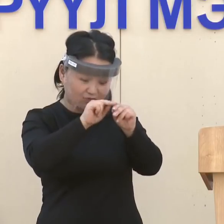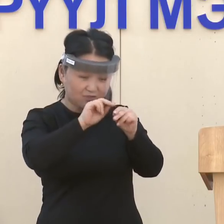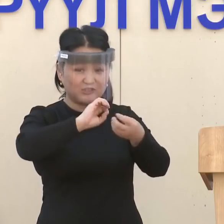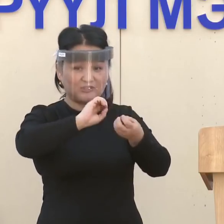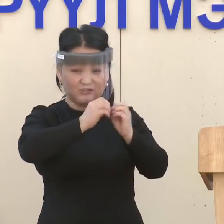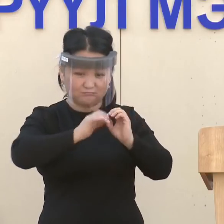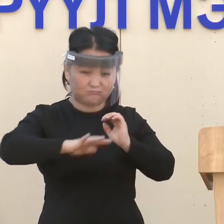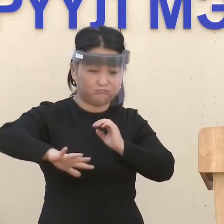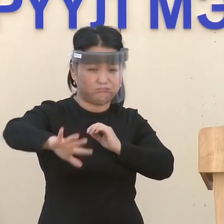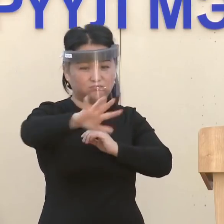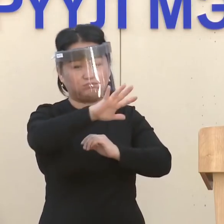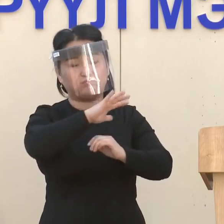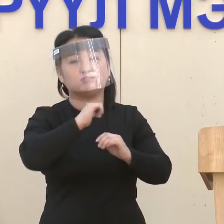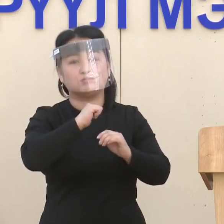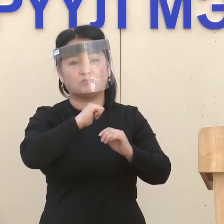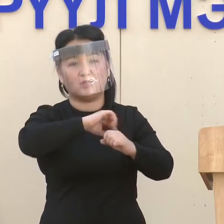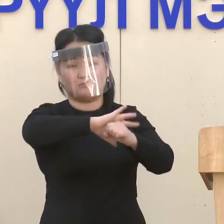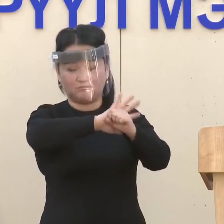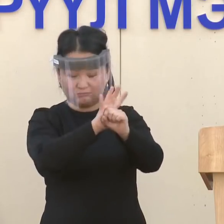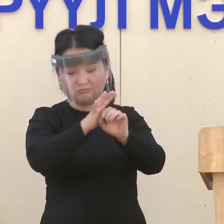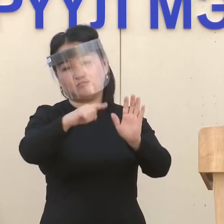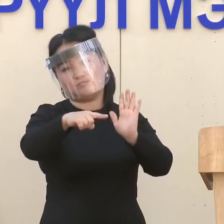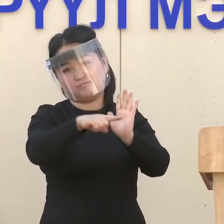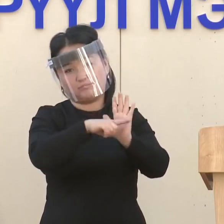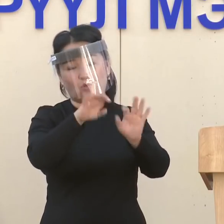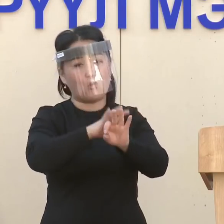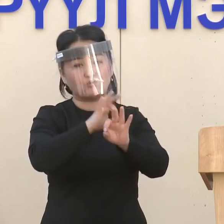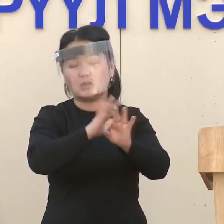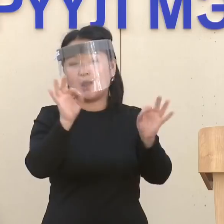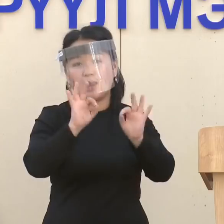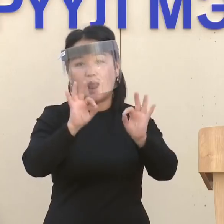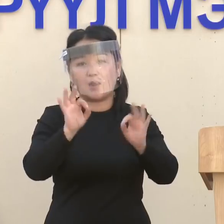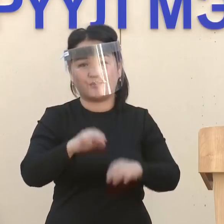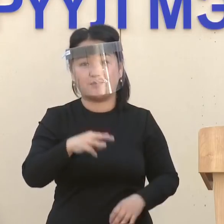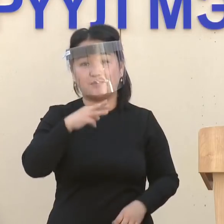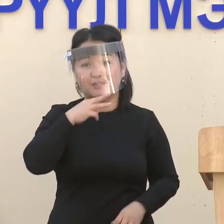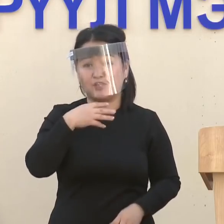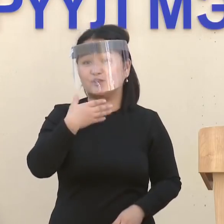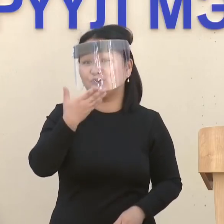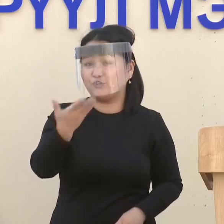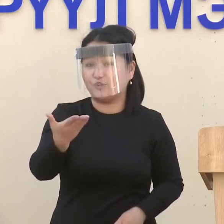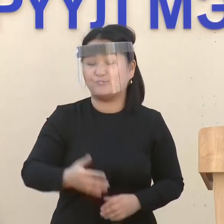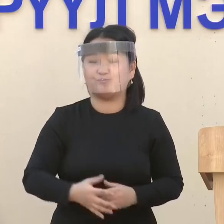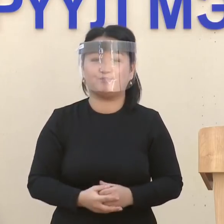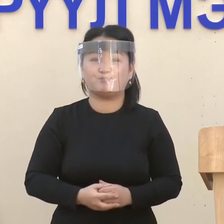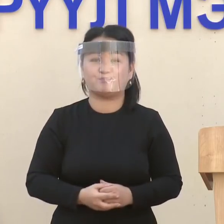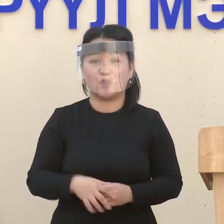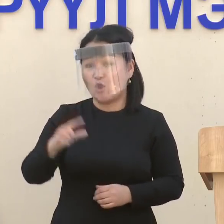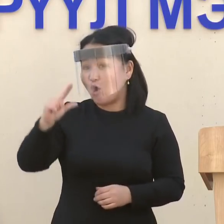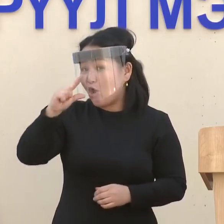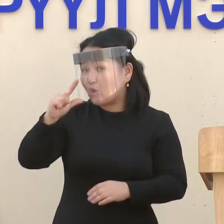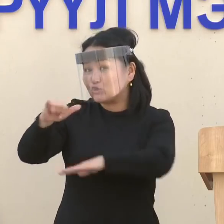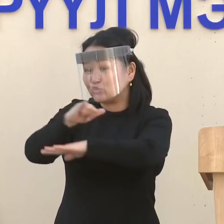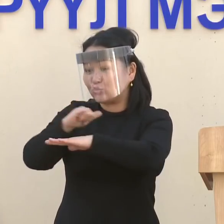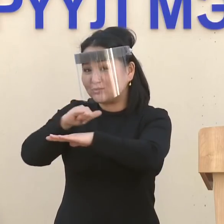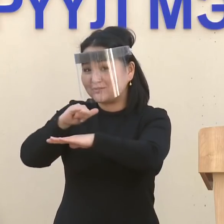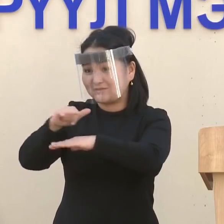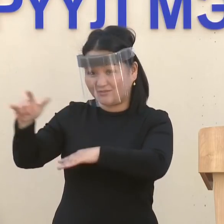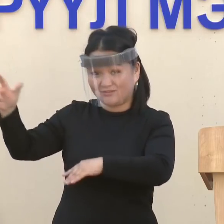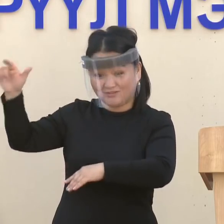энэ коронавирус илрээгүй гэдгийг та бүхэндээ мэдгдийа. За тэгээд Оросын холбооноос ирж